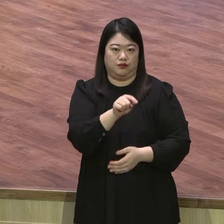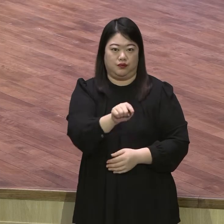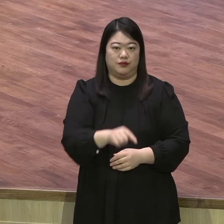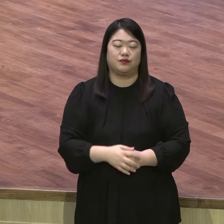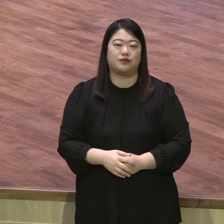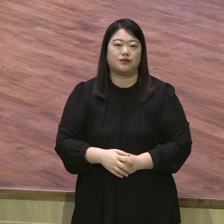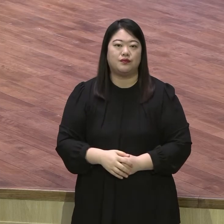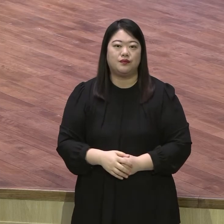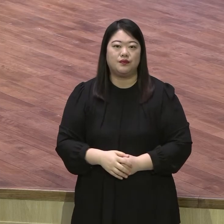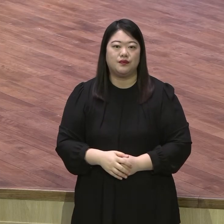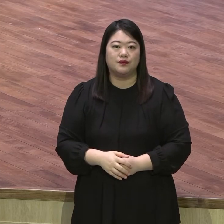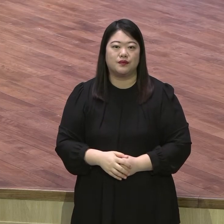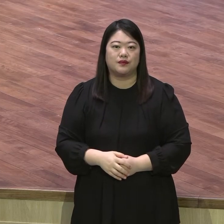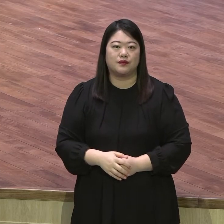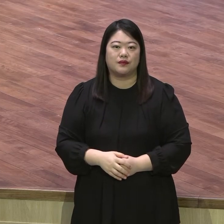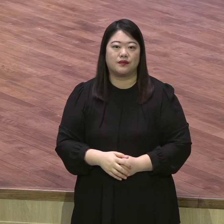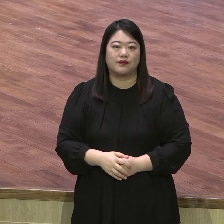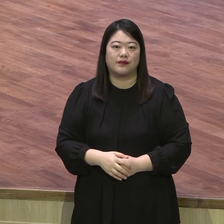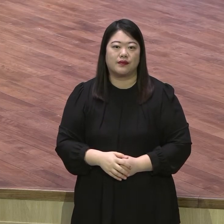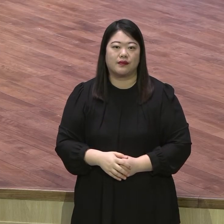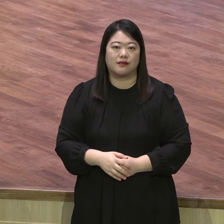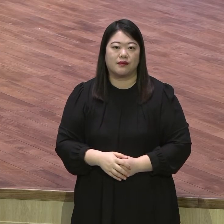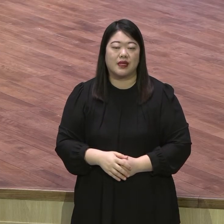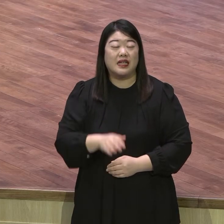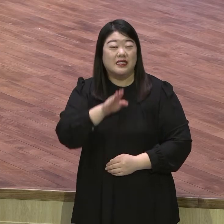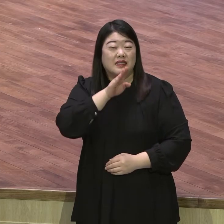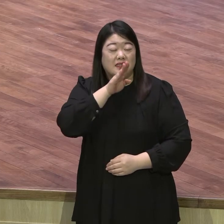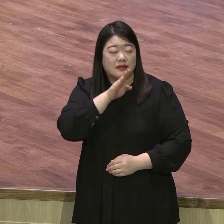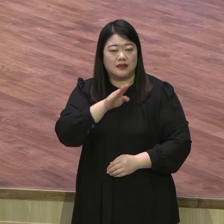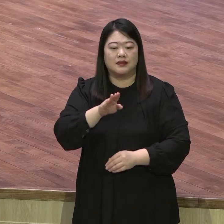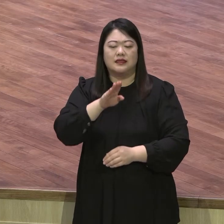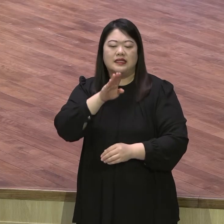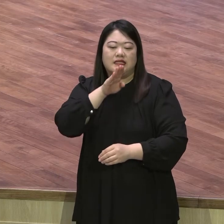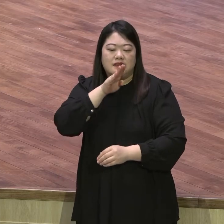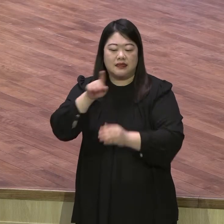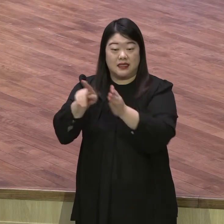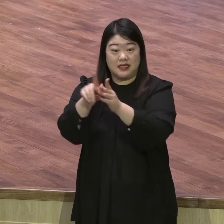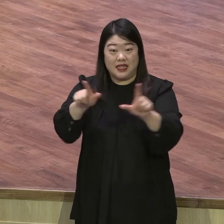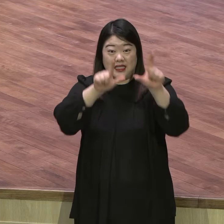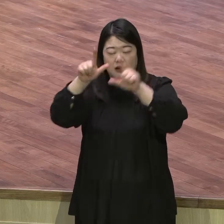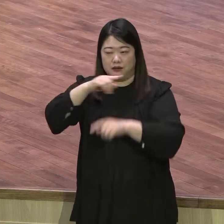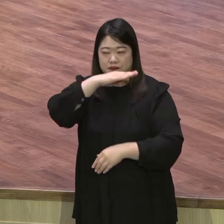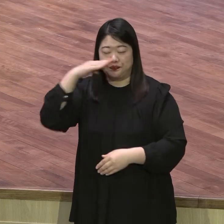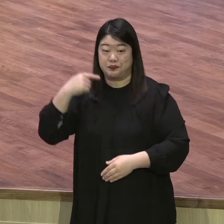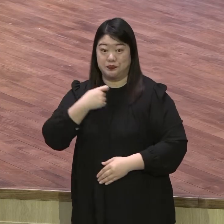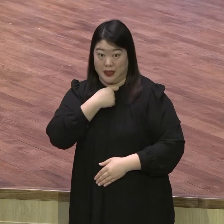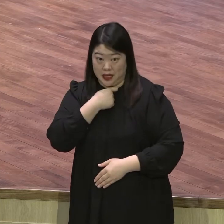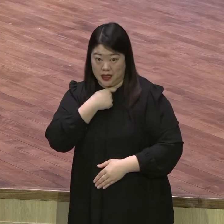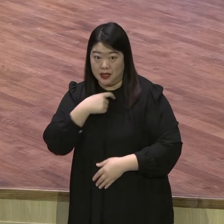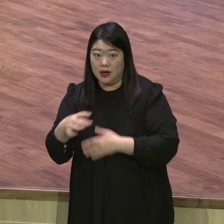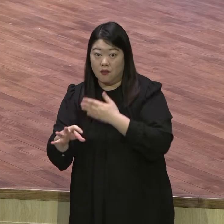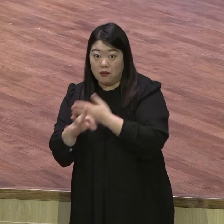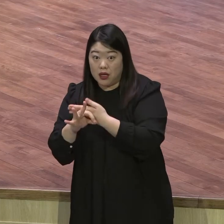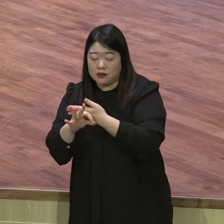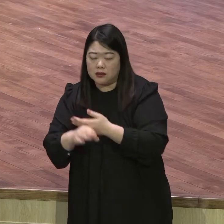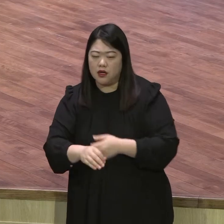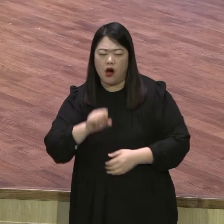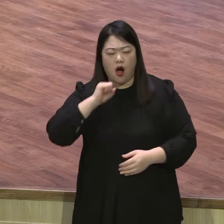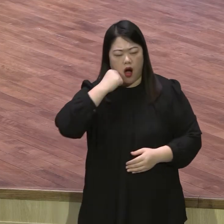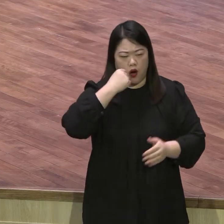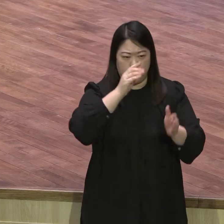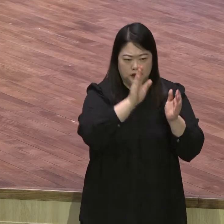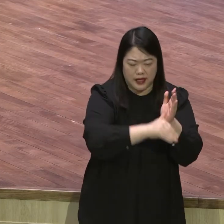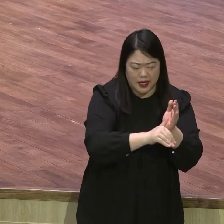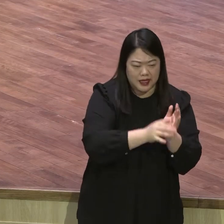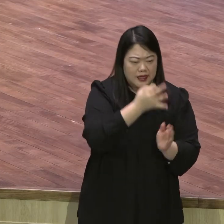참 신앙인은요, 어려움을 잘 해석해야 돼요. 어려울 때, 힘들 때 그 안에서